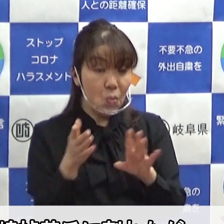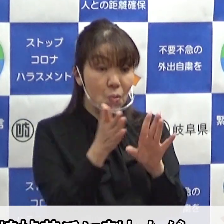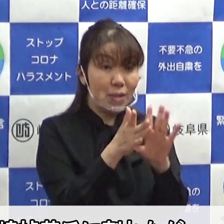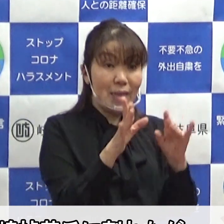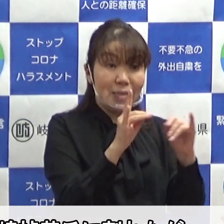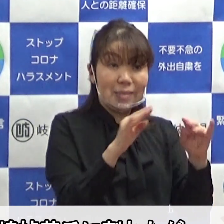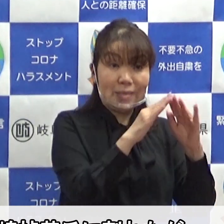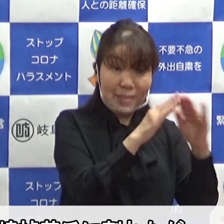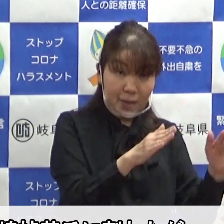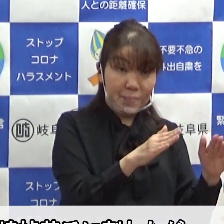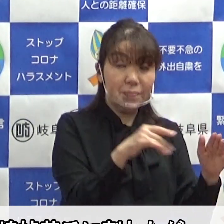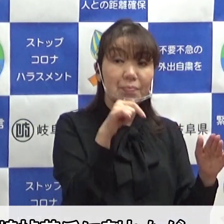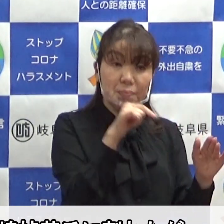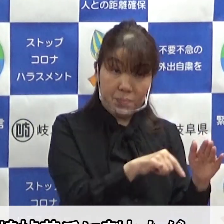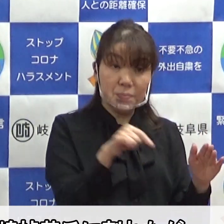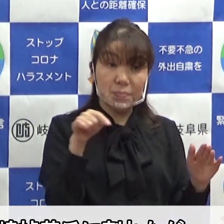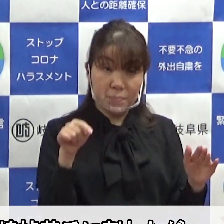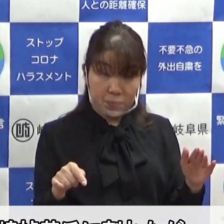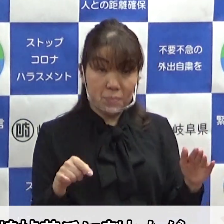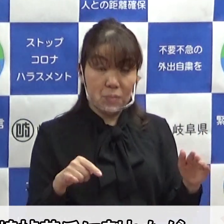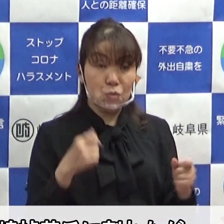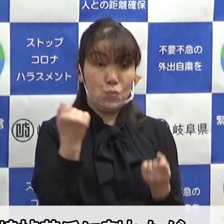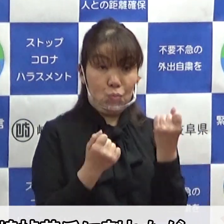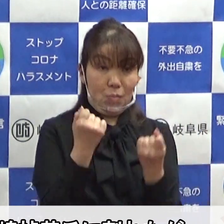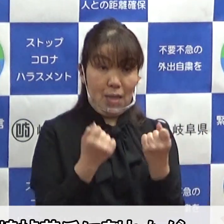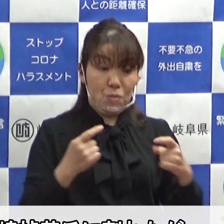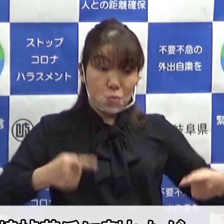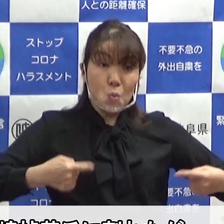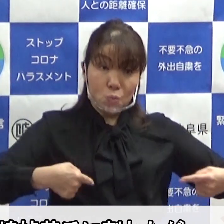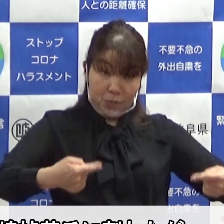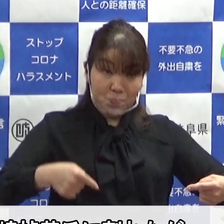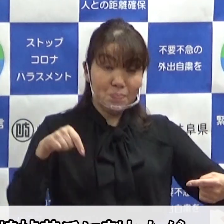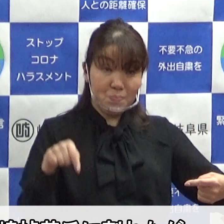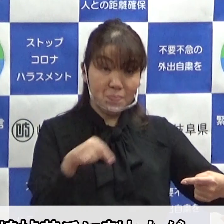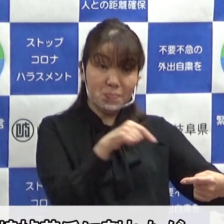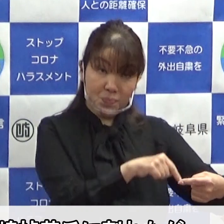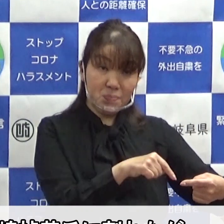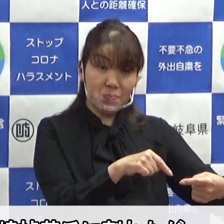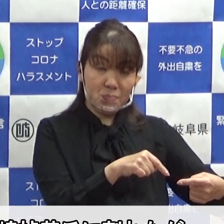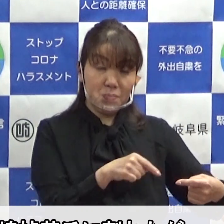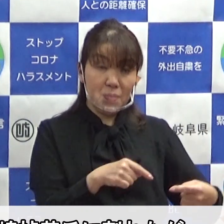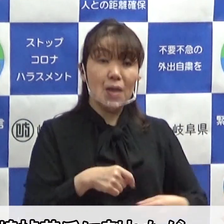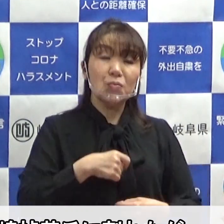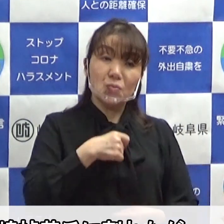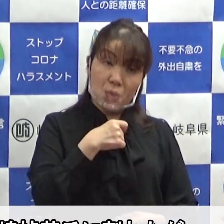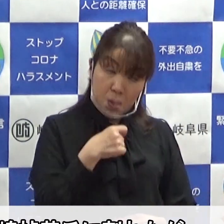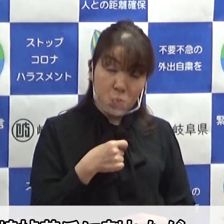会、いわば車の両輪でありますので、率直に、